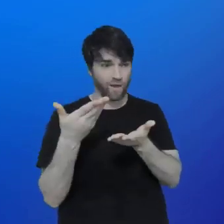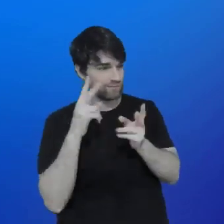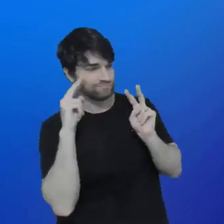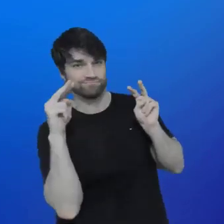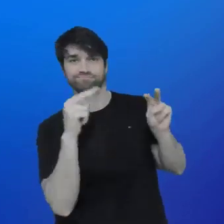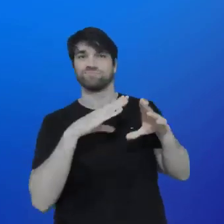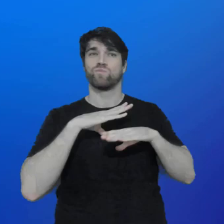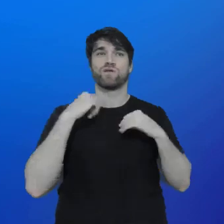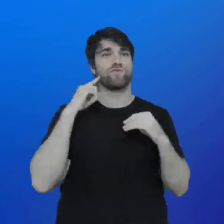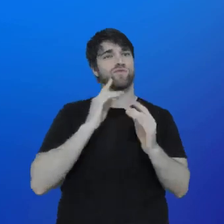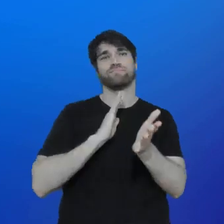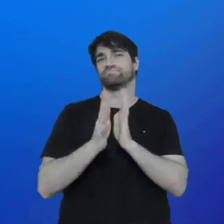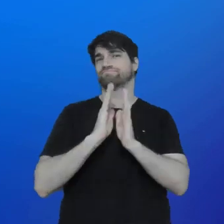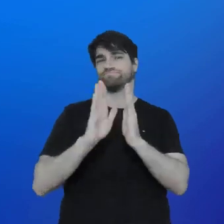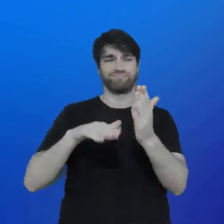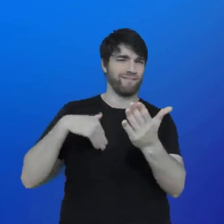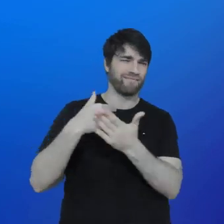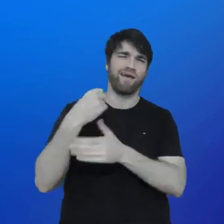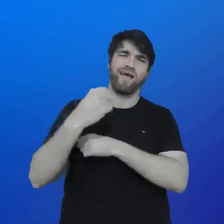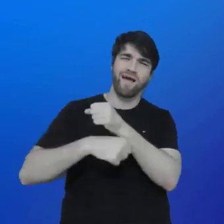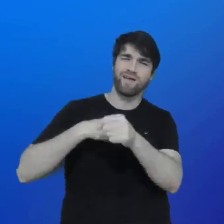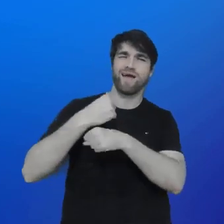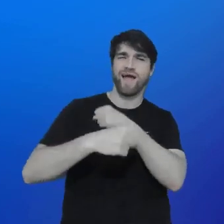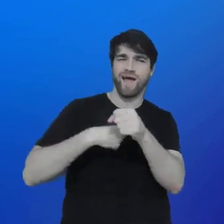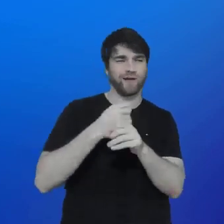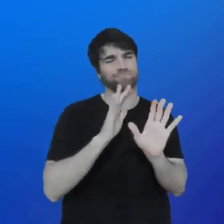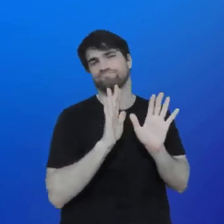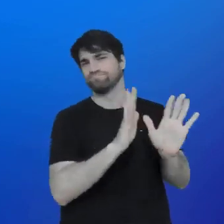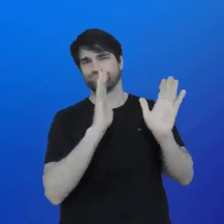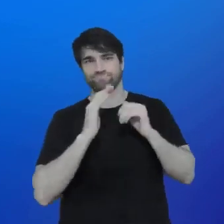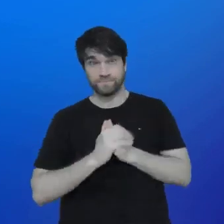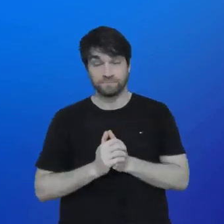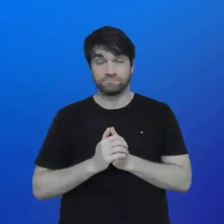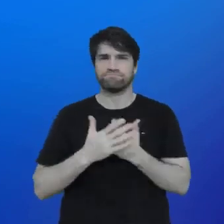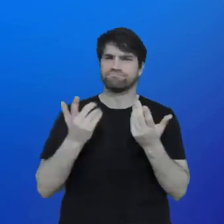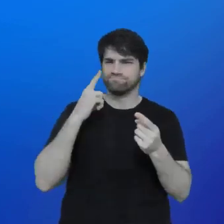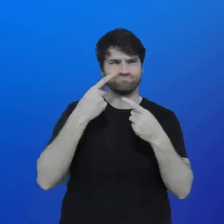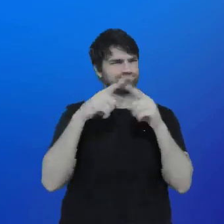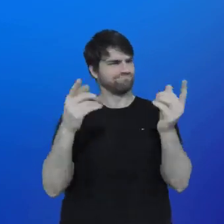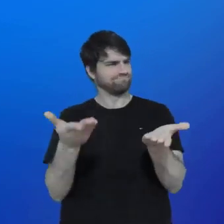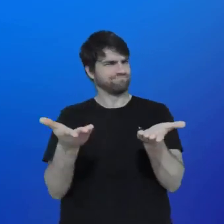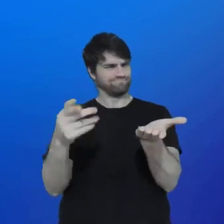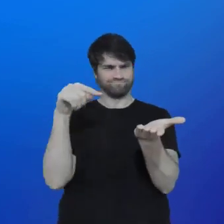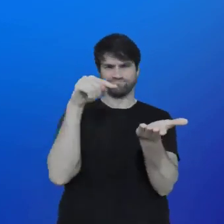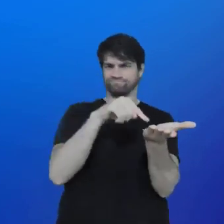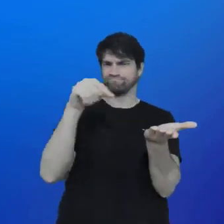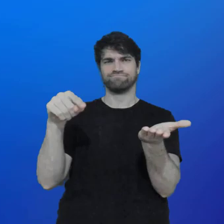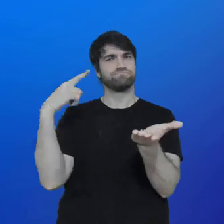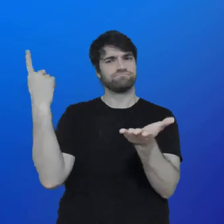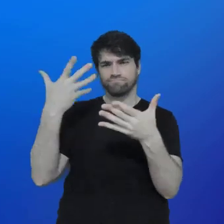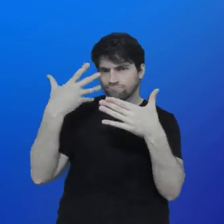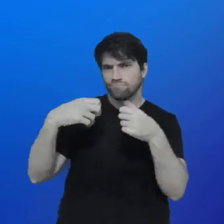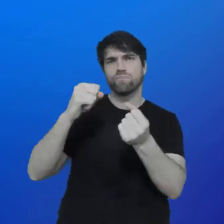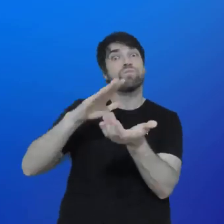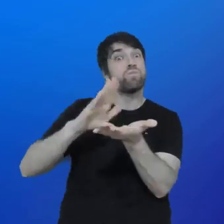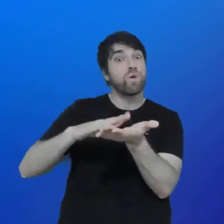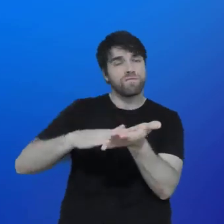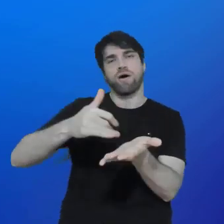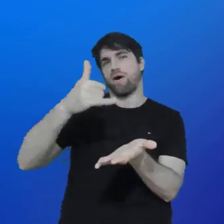lengua de señas. Así hasta ahora, como que vemos, por ejemplo, en la Escuela de Sordos, donde se habla exclusivamente en lengua de señas. Hay pruebas que demuestran que la